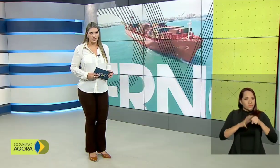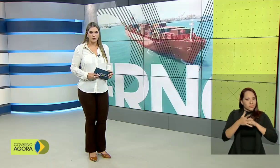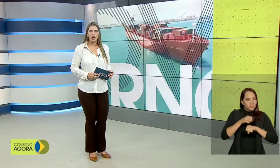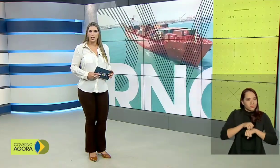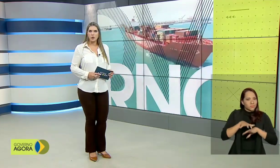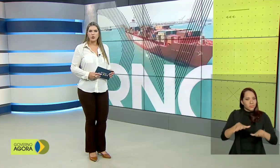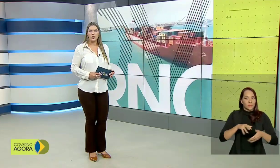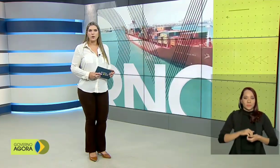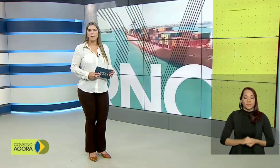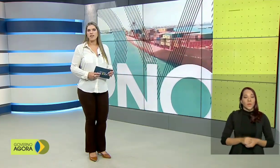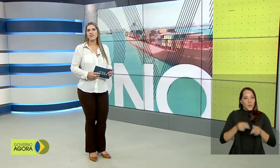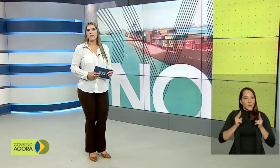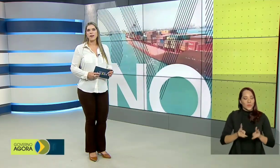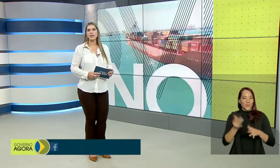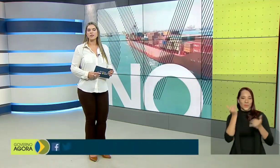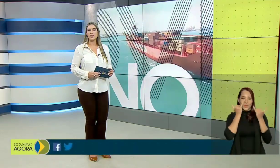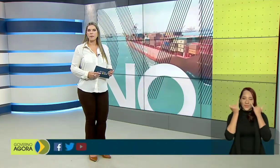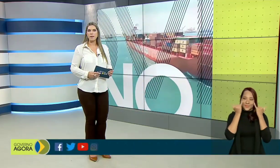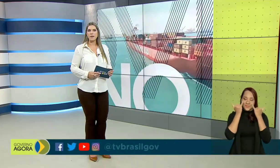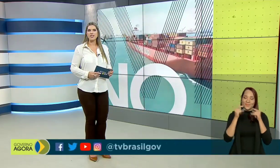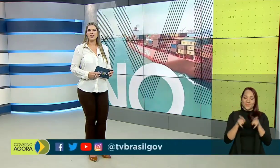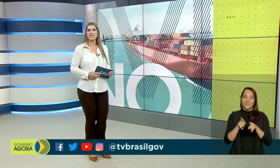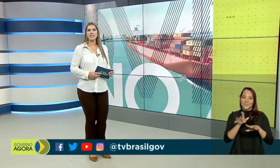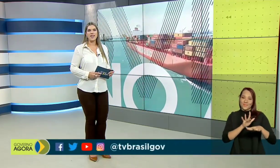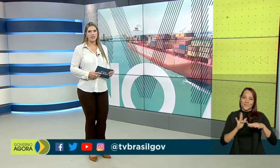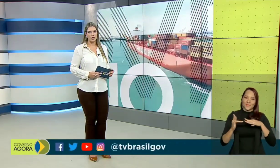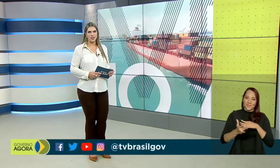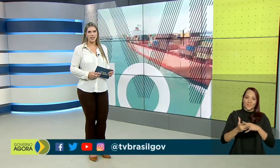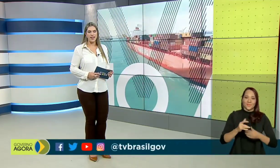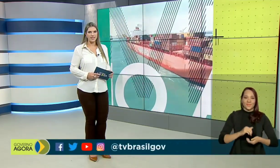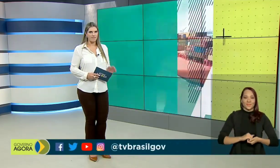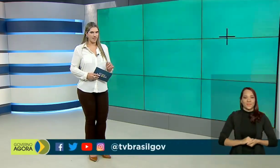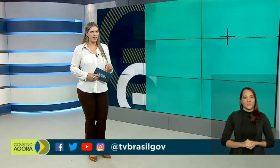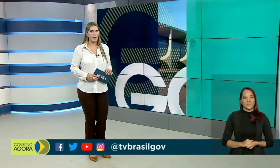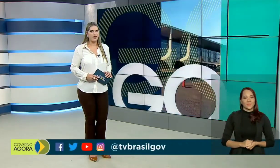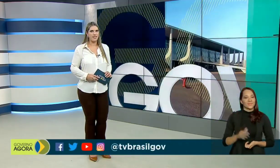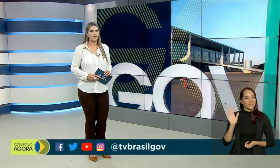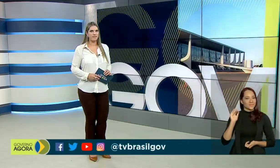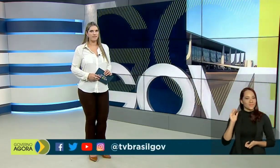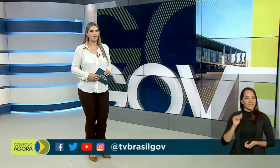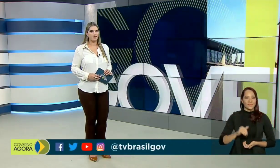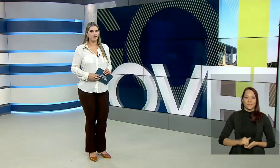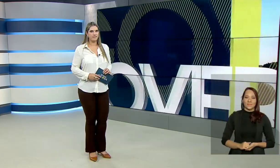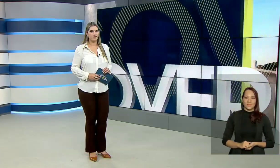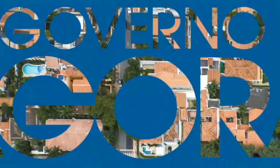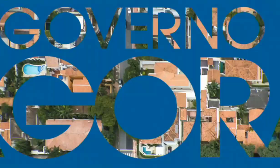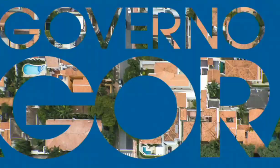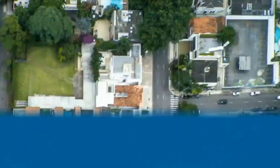coronavírus. Continue bem informado também pelas nossas redes sociais. Até mais.